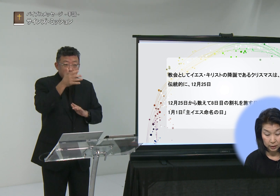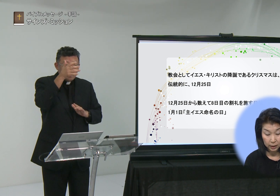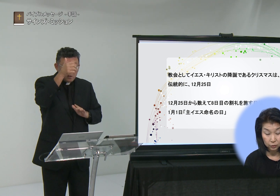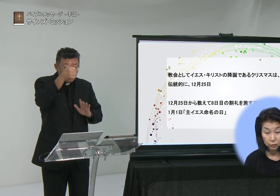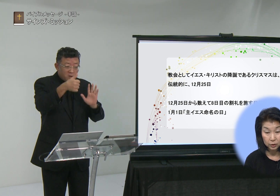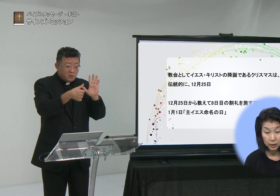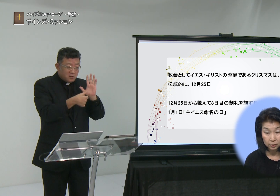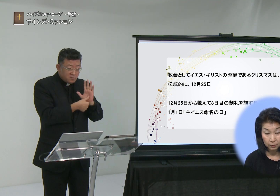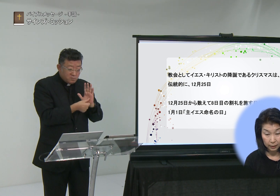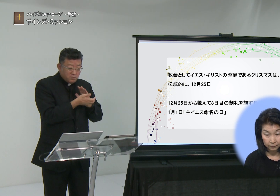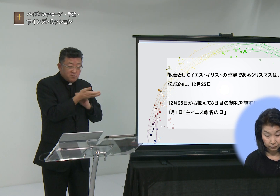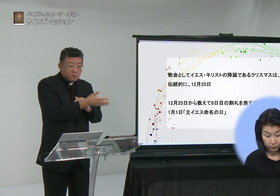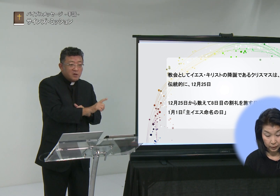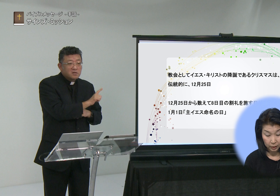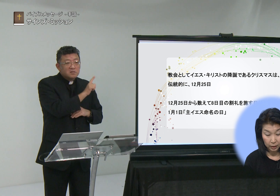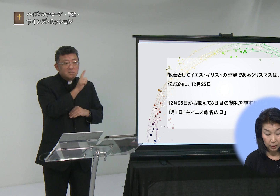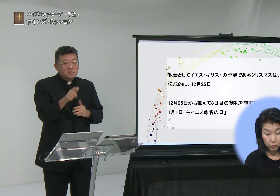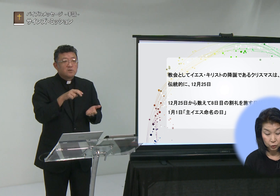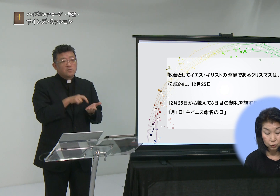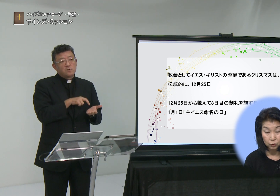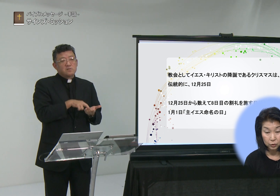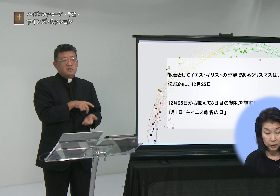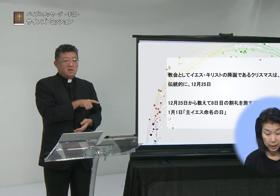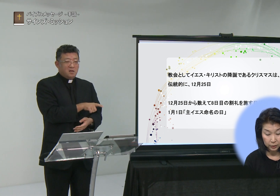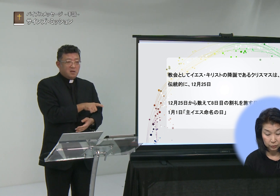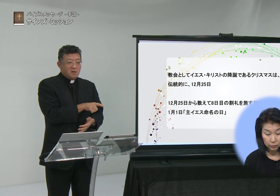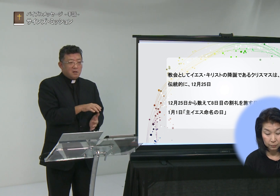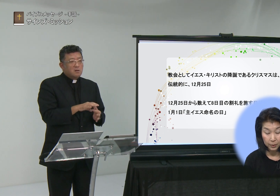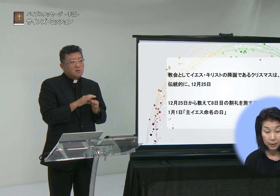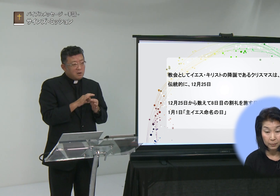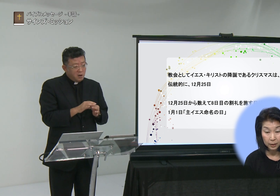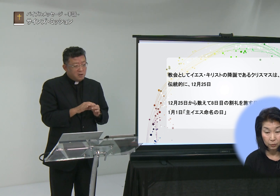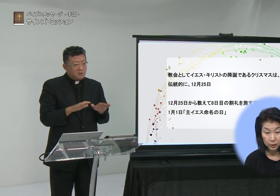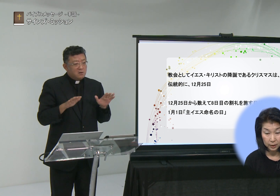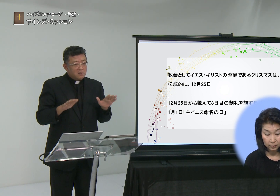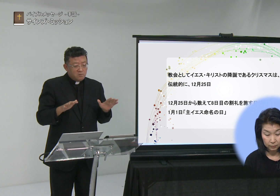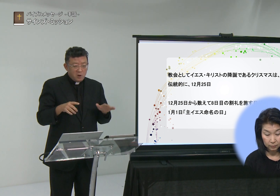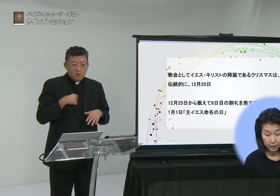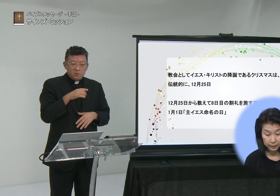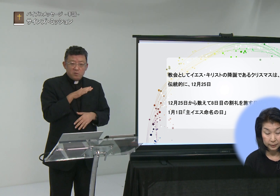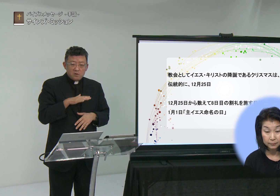月1日は主イエス命名の日です